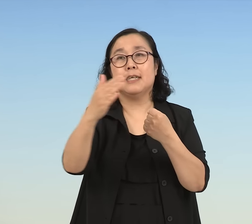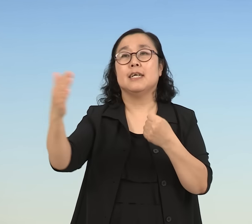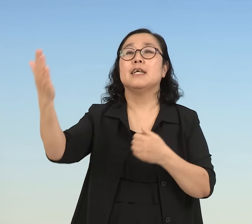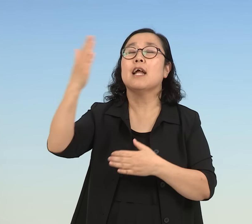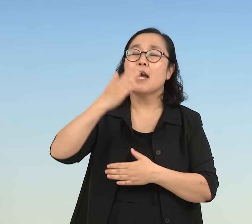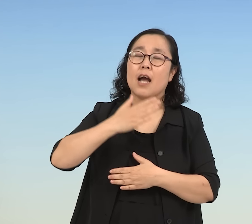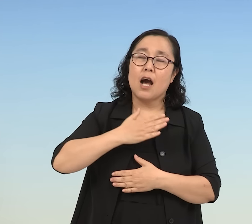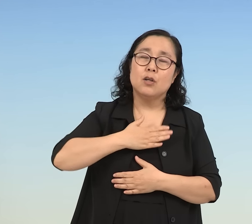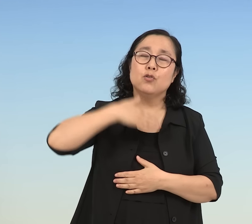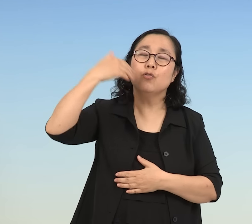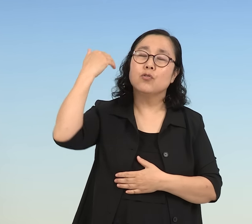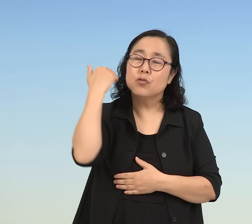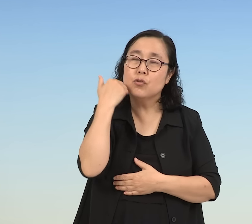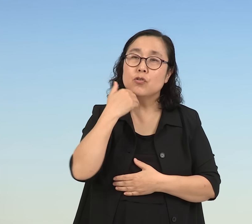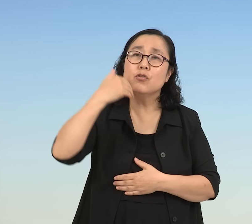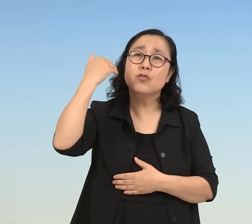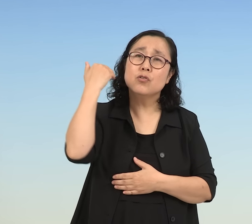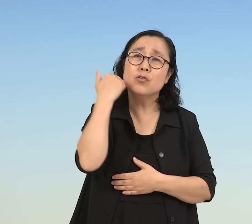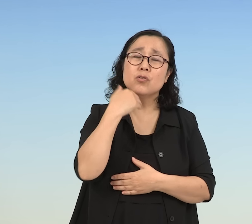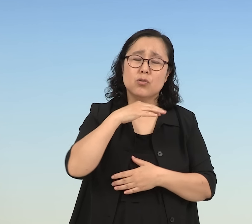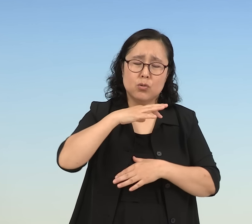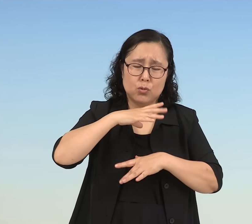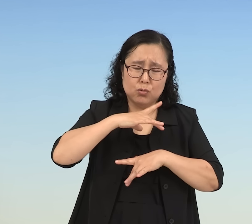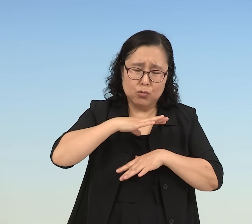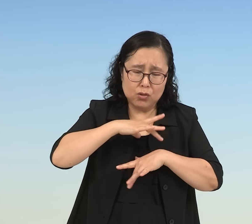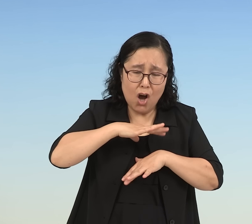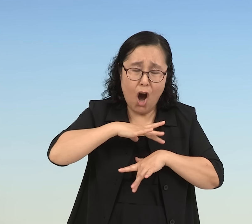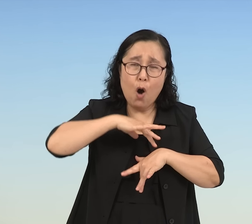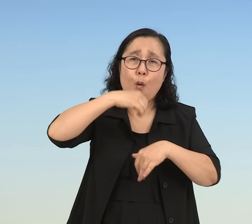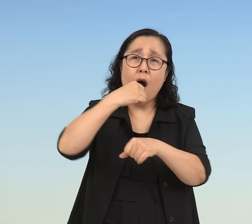내가 누구를 두려워하리요.